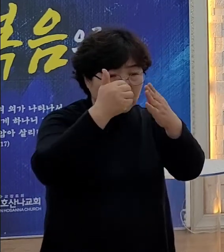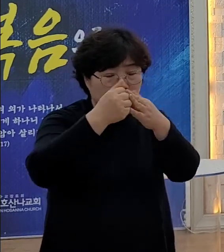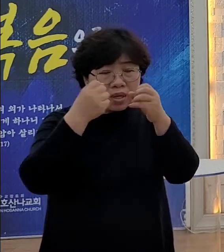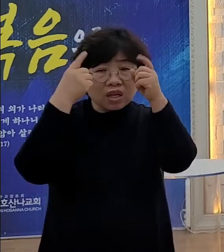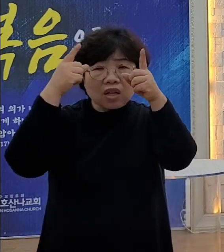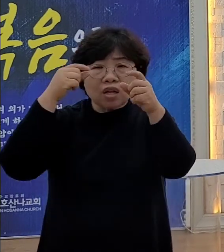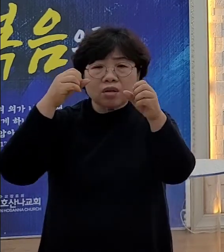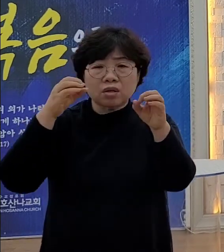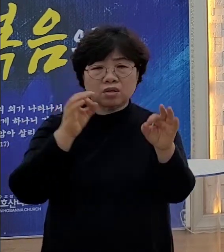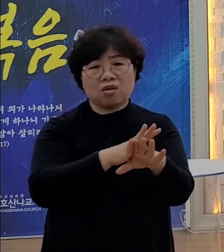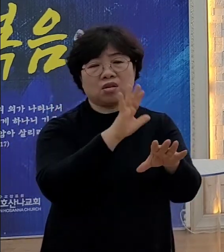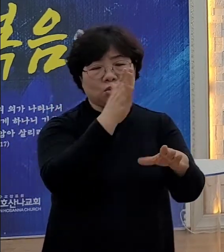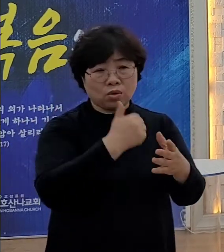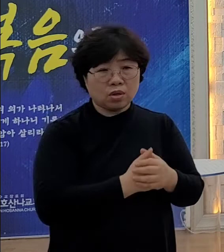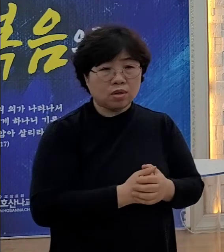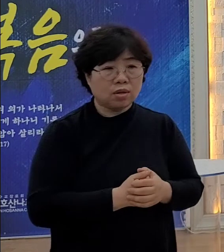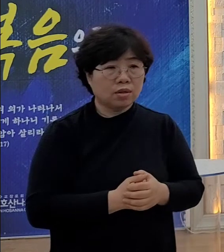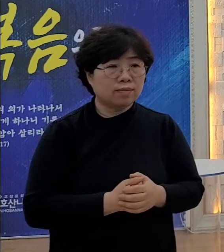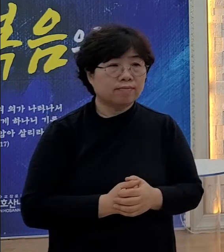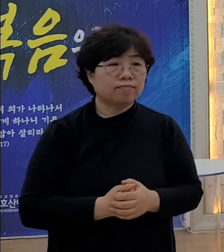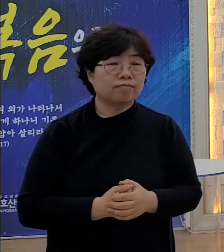살다가 하나님 또